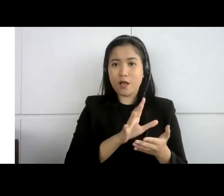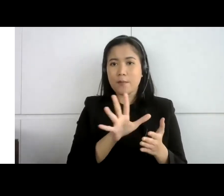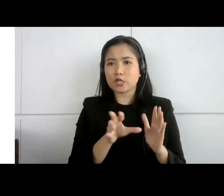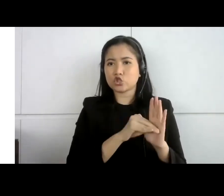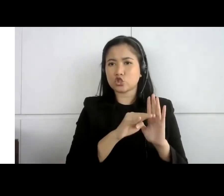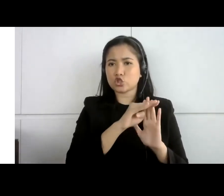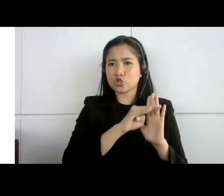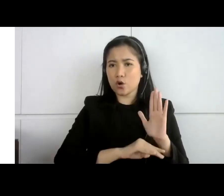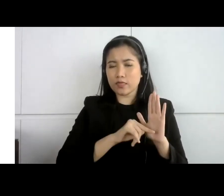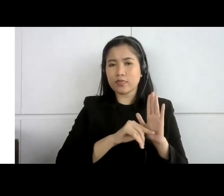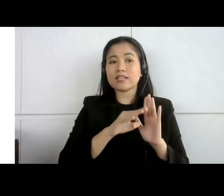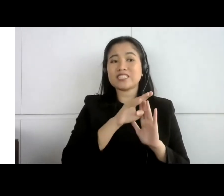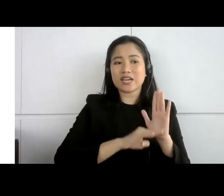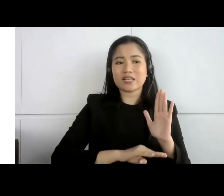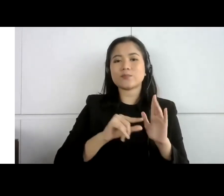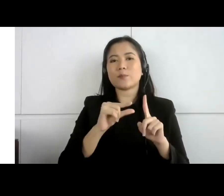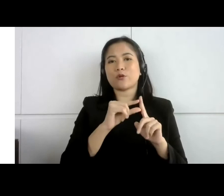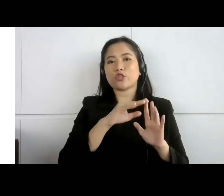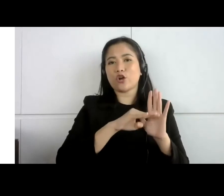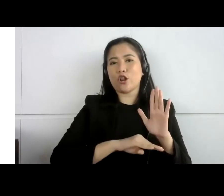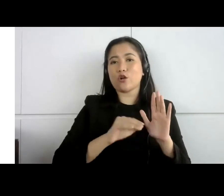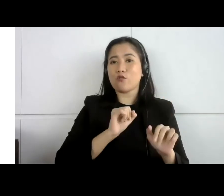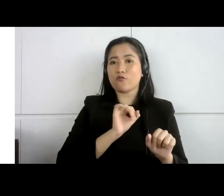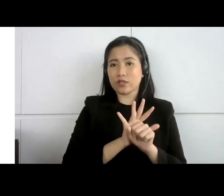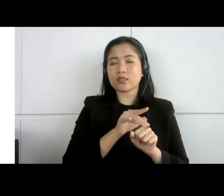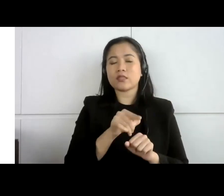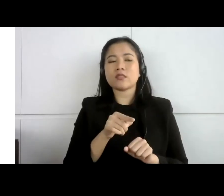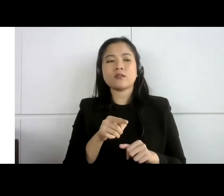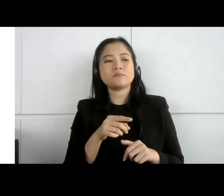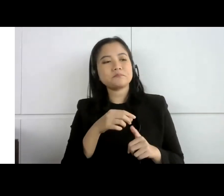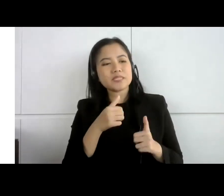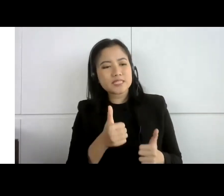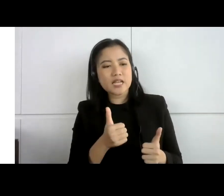syarat protokol COVID ini dapat dipertimbangkan untuk melaksanakan